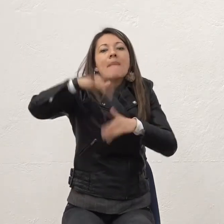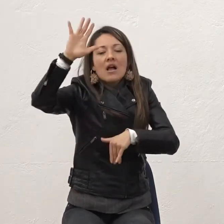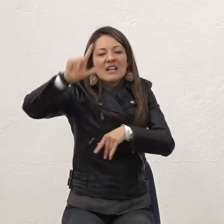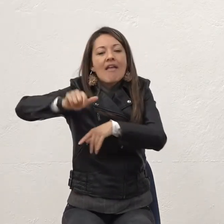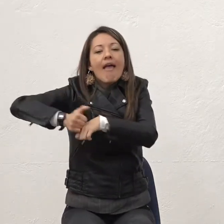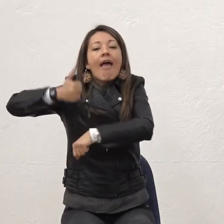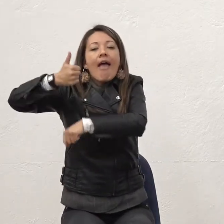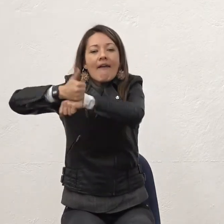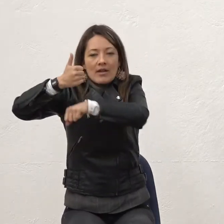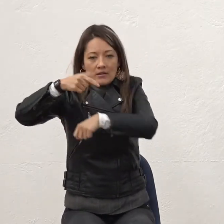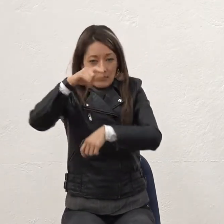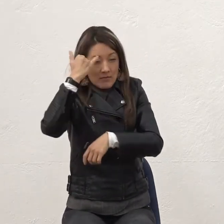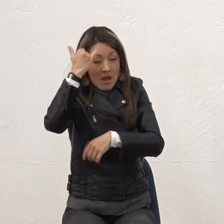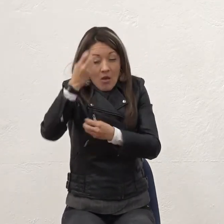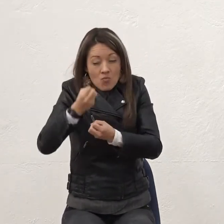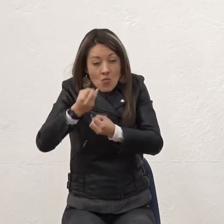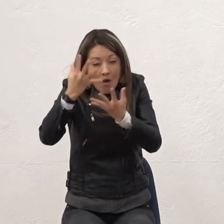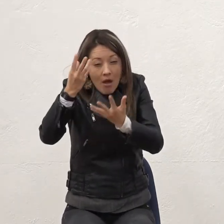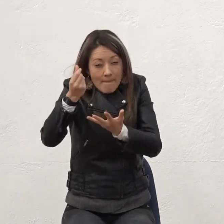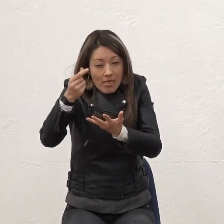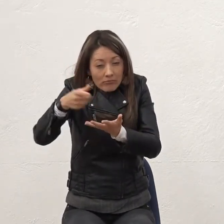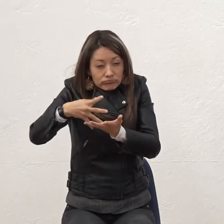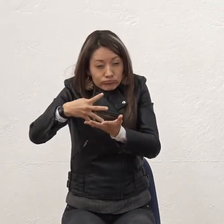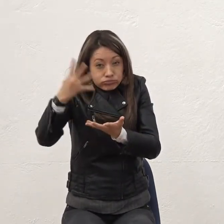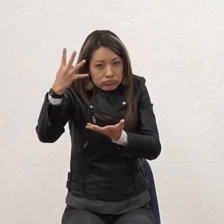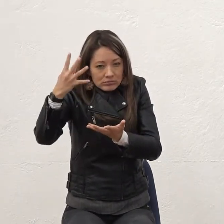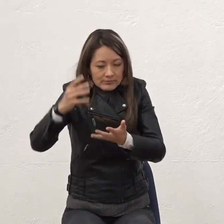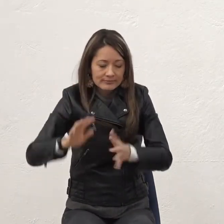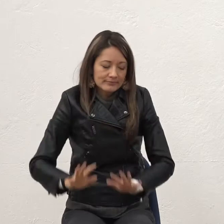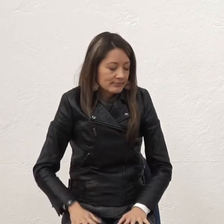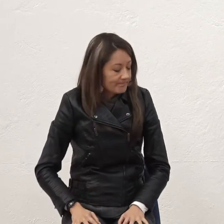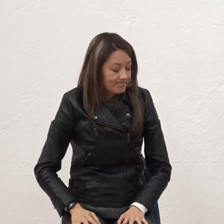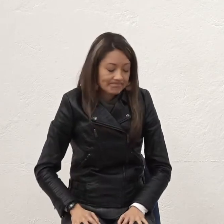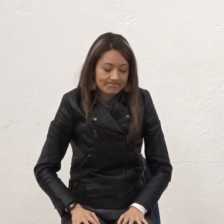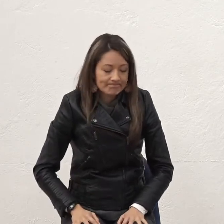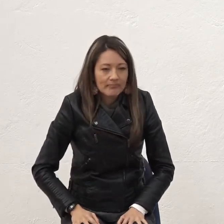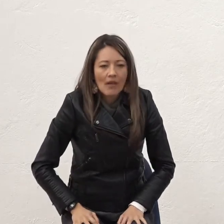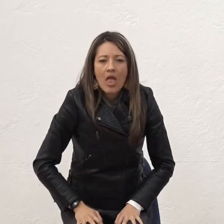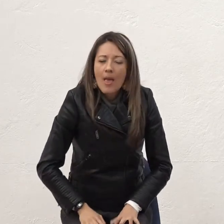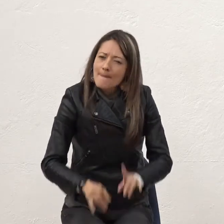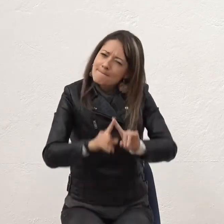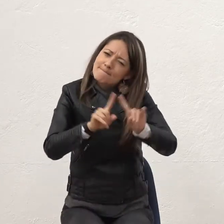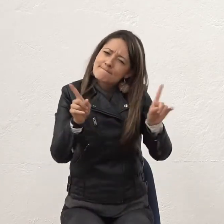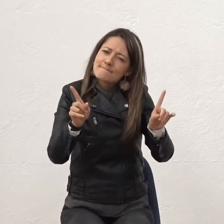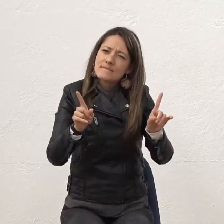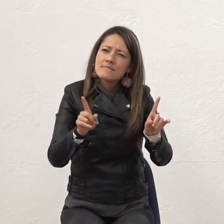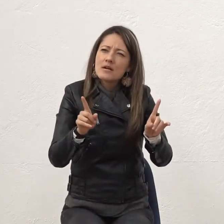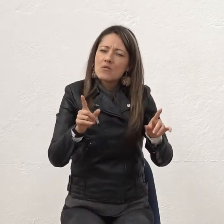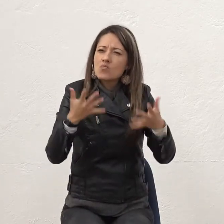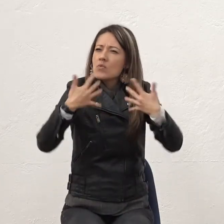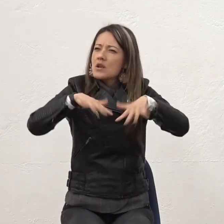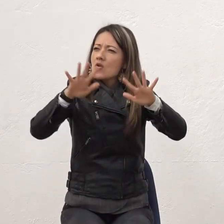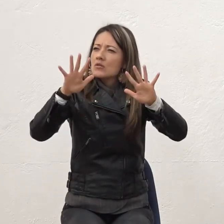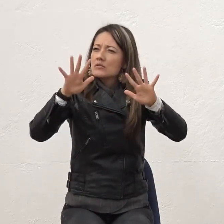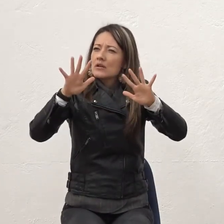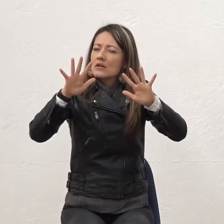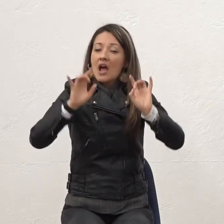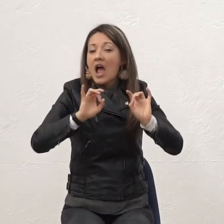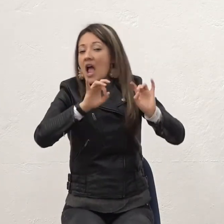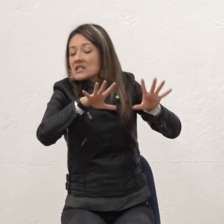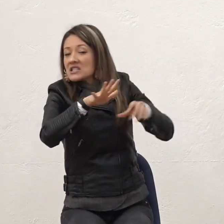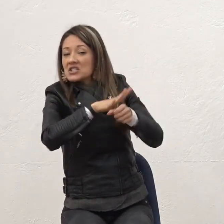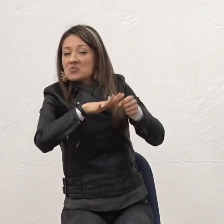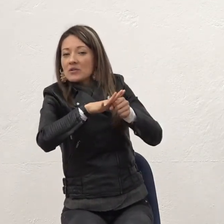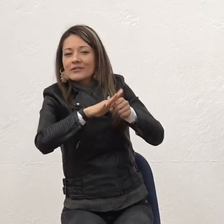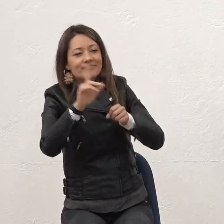tenía? No, ni hablar. Pero nada era casualidad lo que estaba pasando con